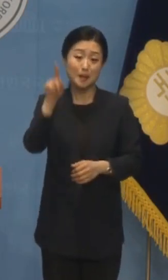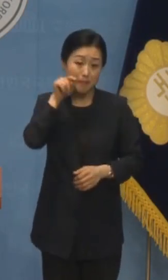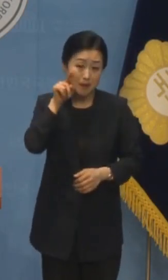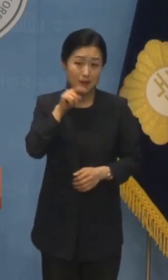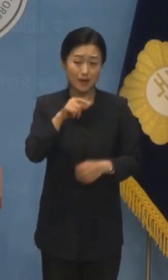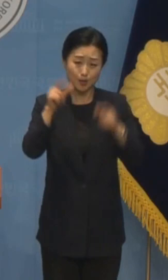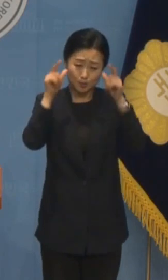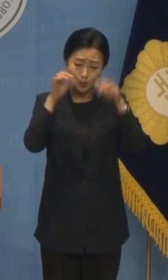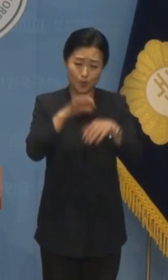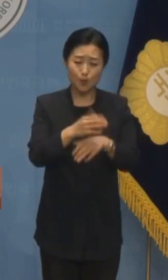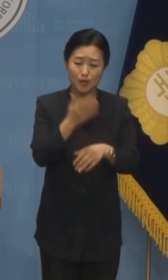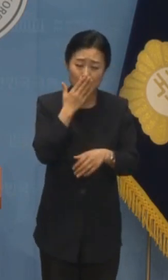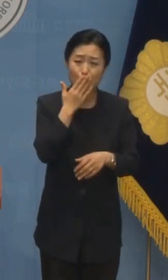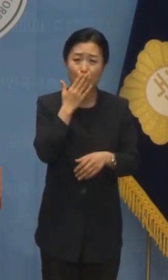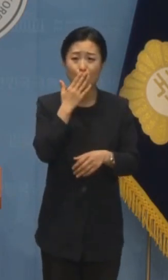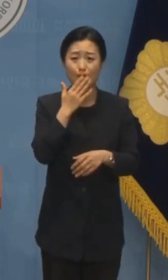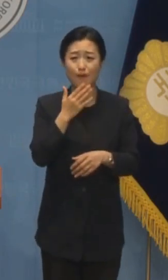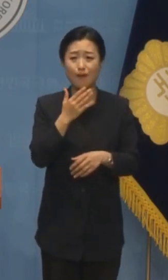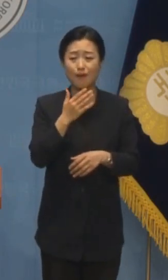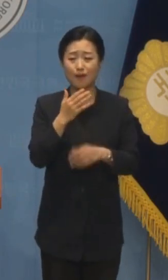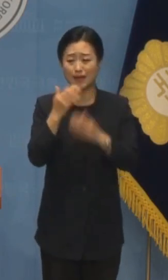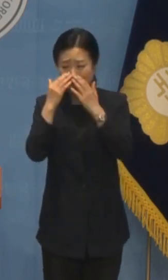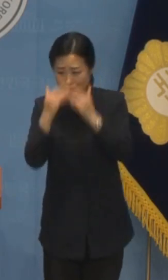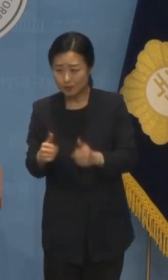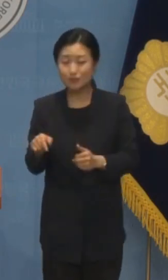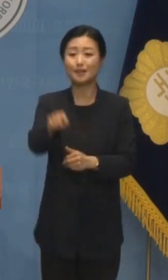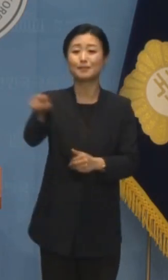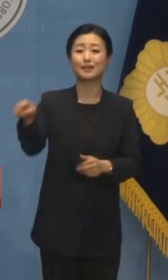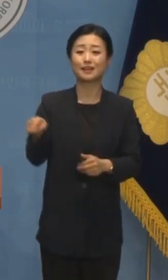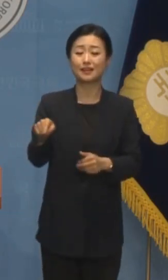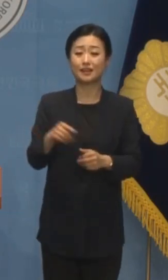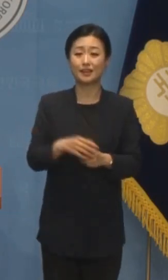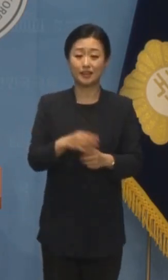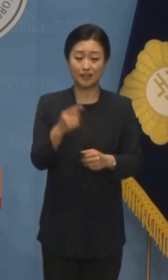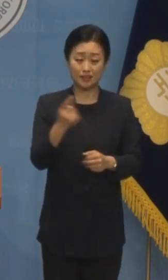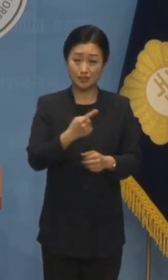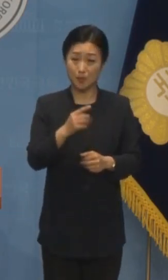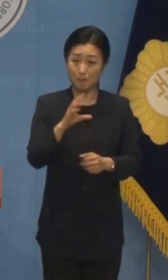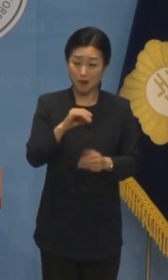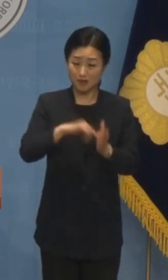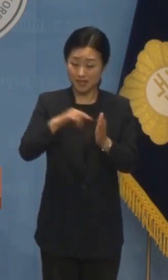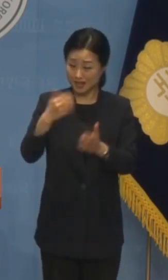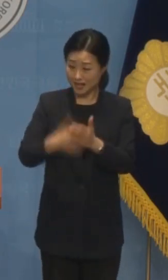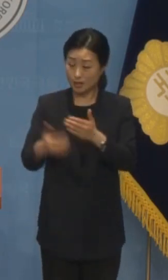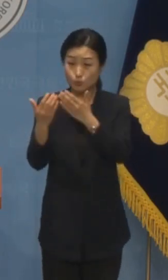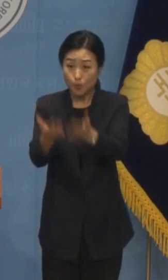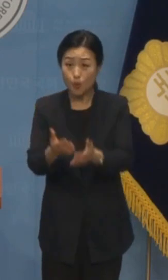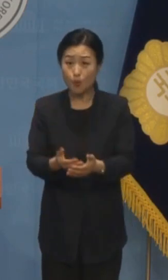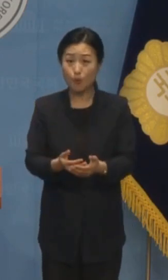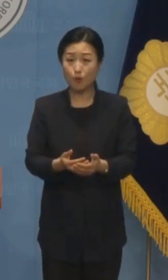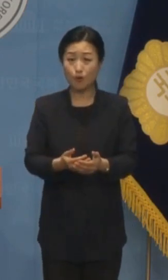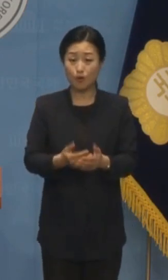소고기 사 먹어서 소고기가 질려버렸을 이들에게 수천만 원, 수십억씩 세금 깎아주면서